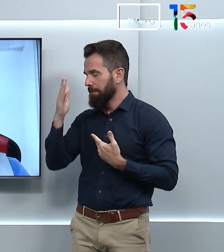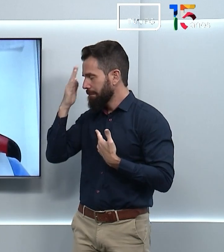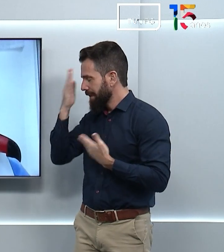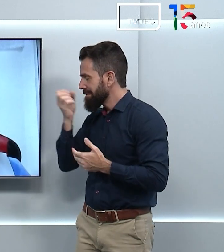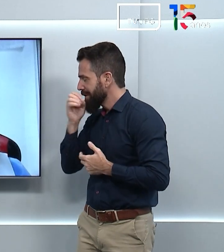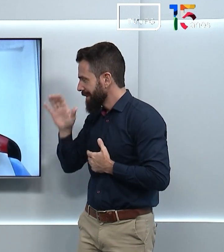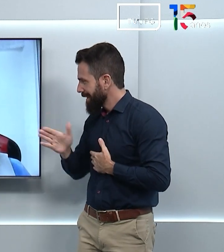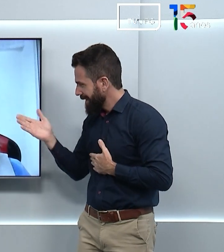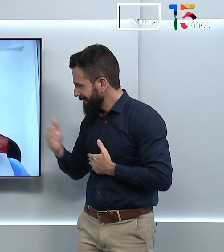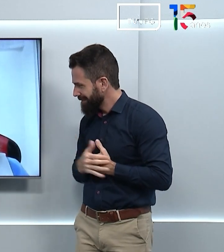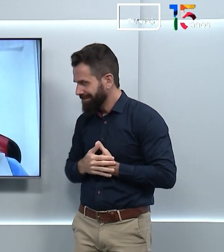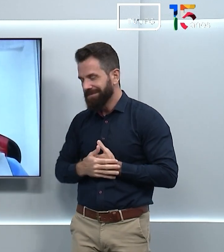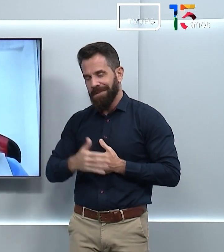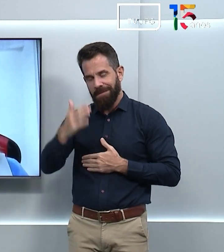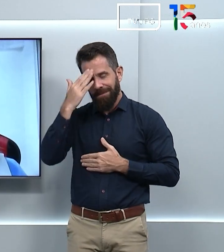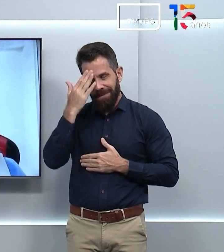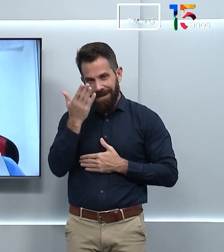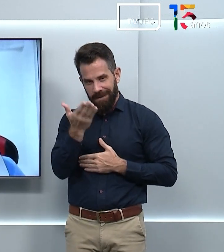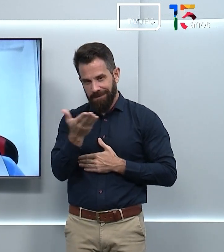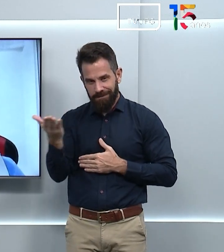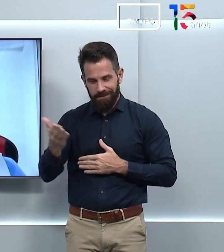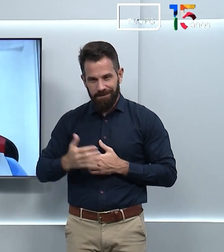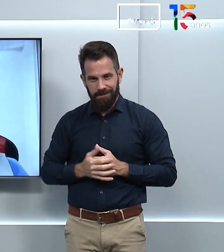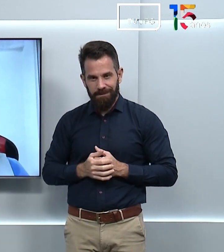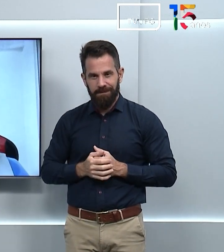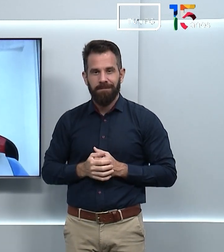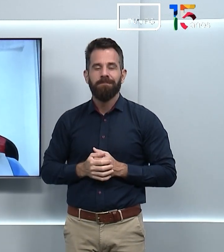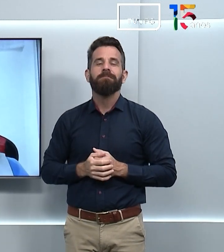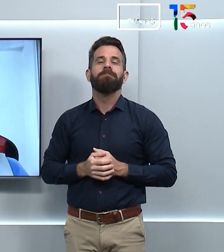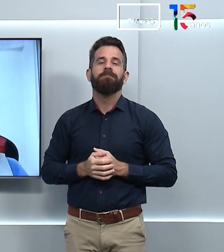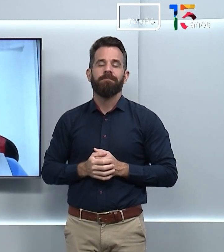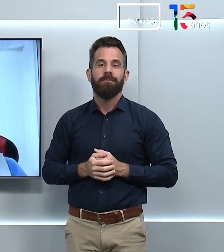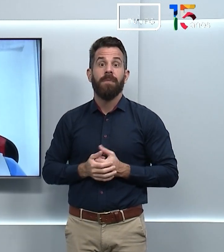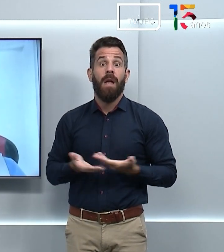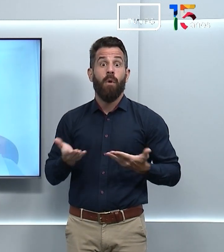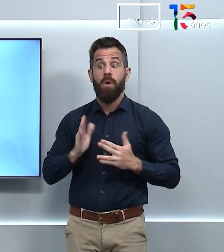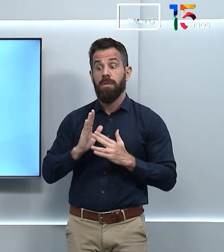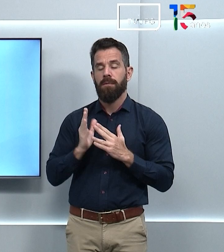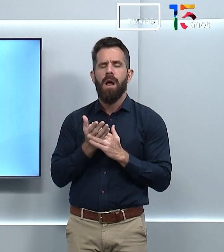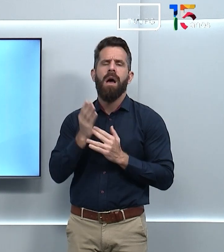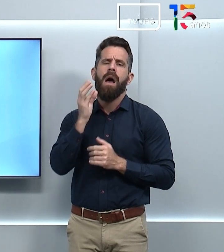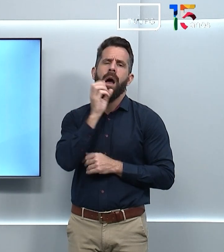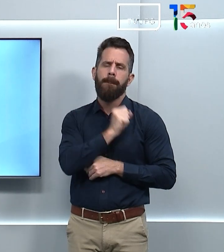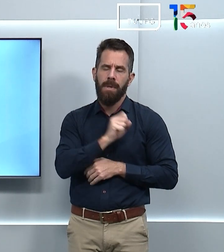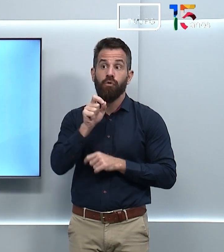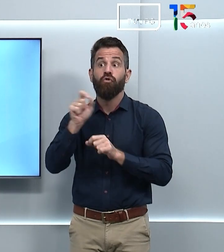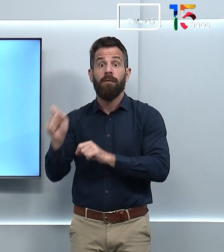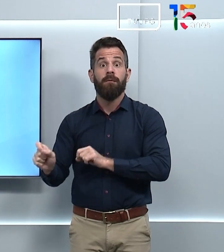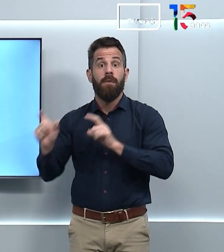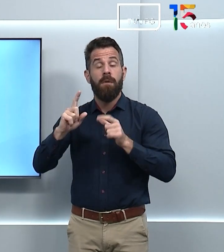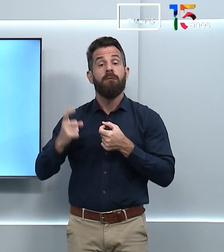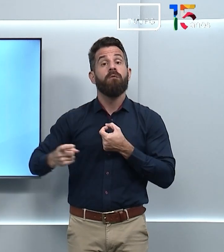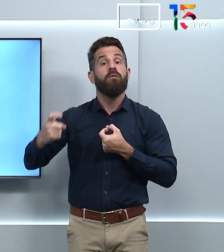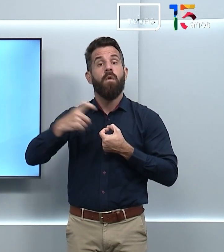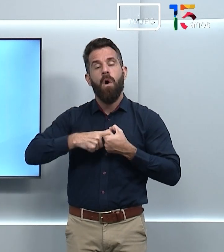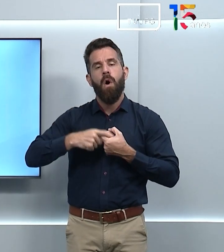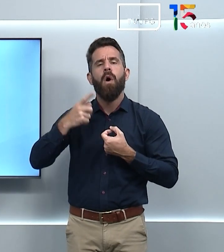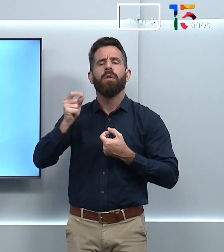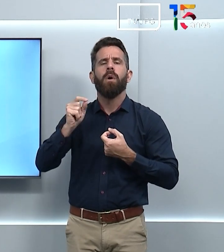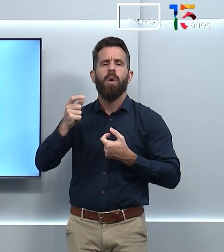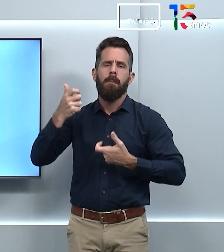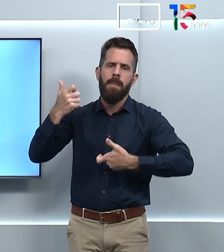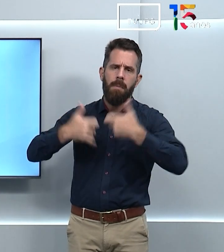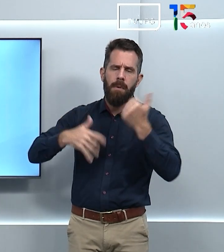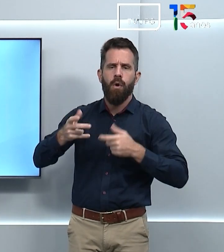senhora. Obrigada a todos. E agora a gente vai para um rápido intervalo, daqui a pouco tem mais informações no